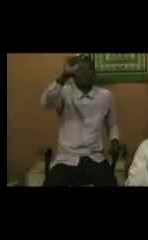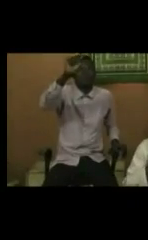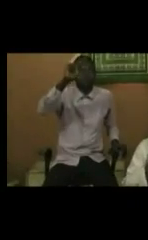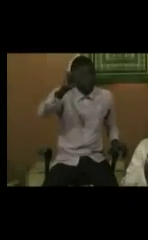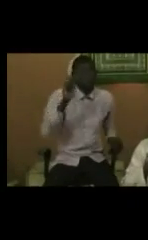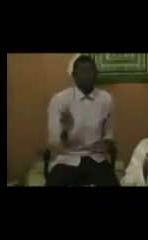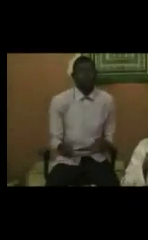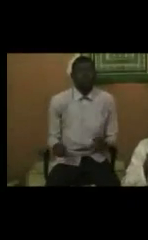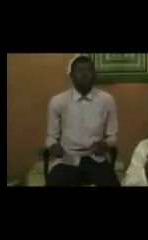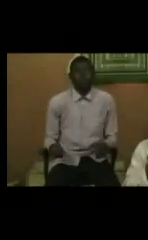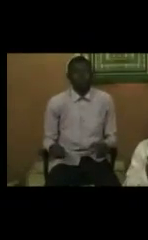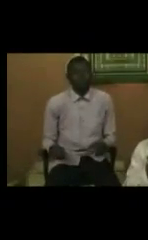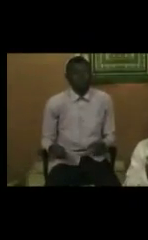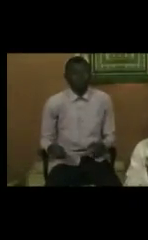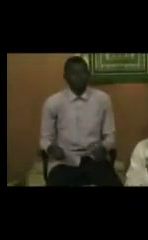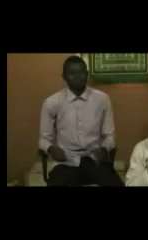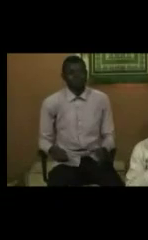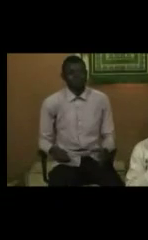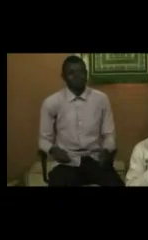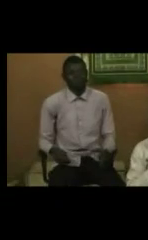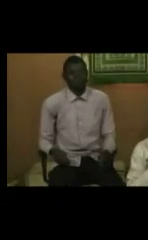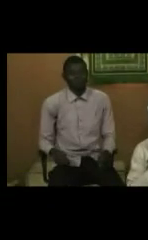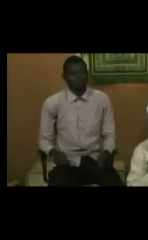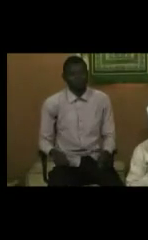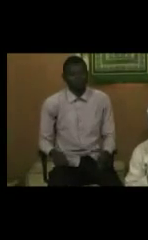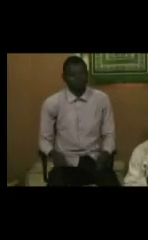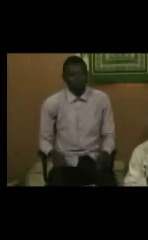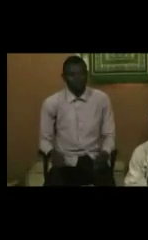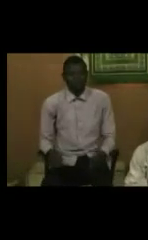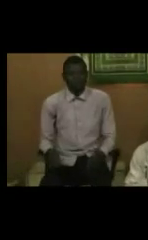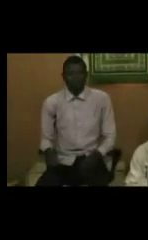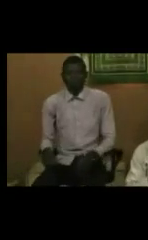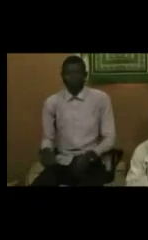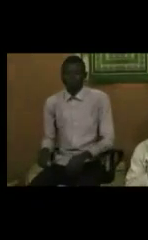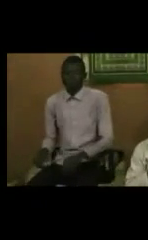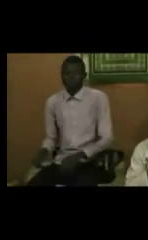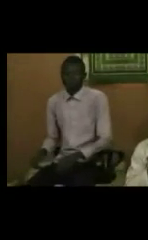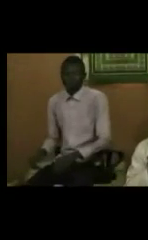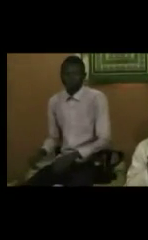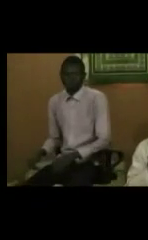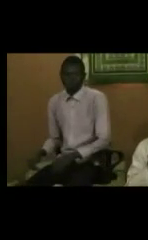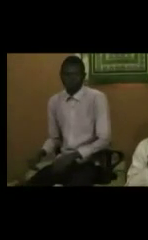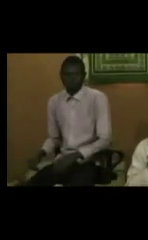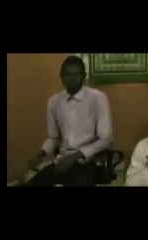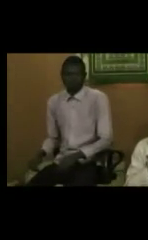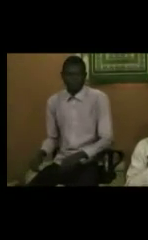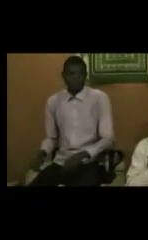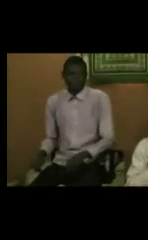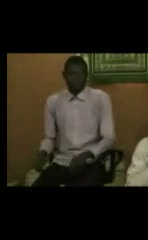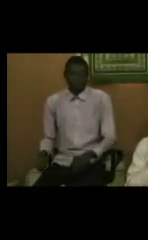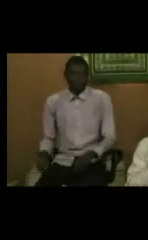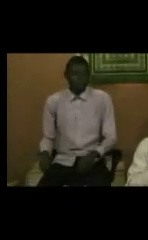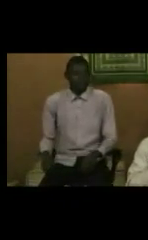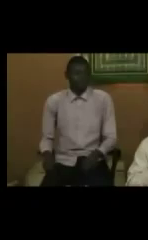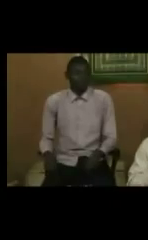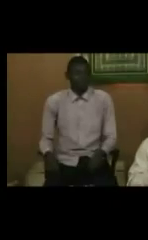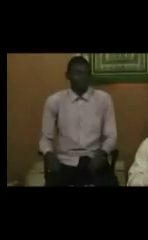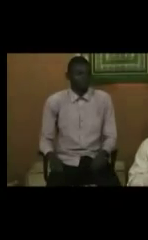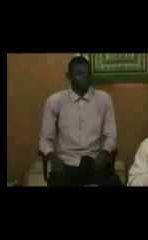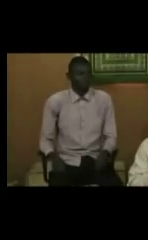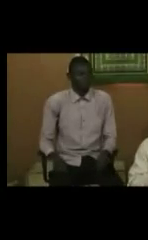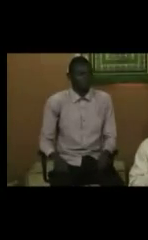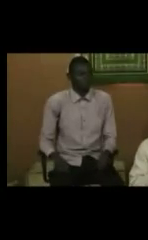tori bi pe ngbo olo ni e lese lati di orun ku a ati gba pa Olorun da ko wakati marun no